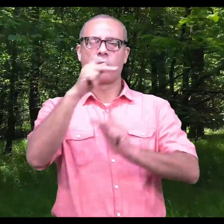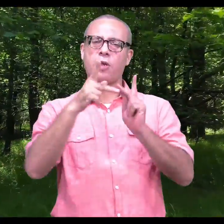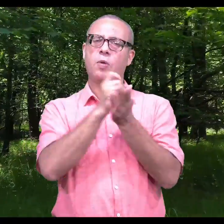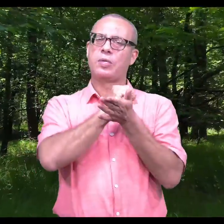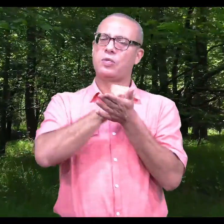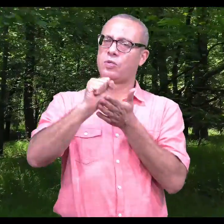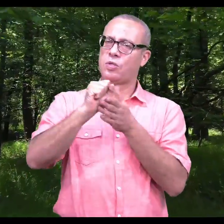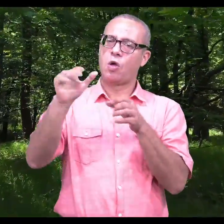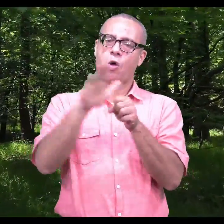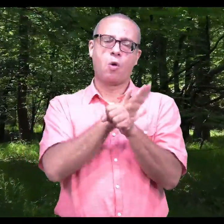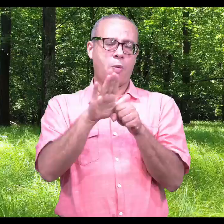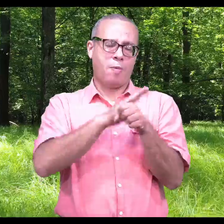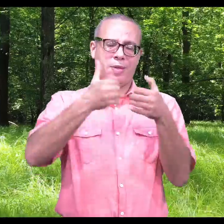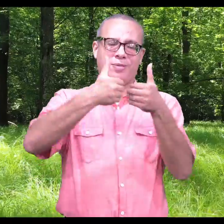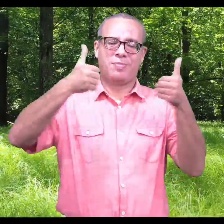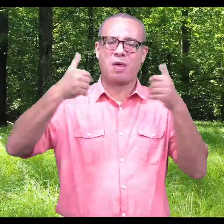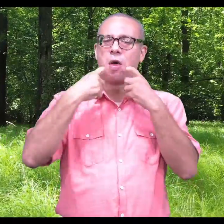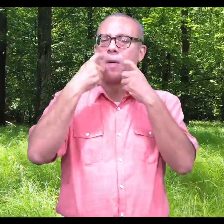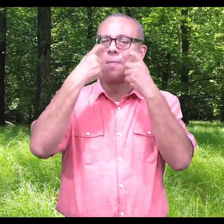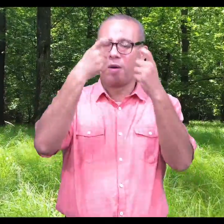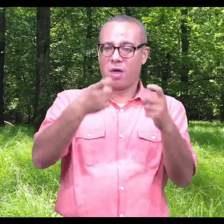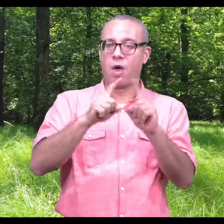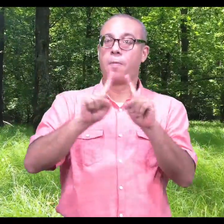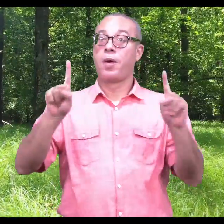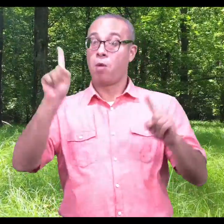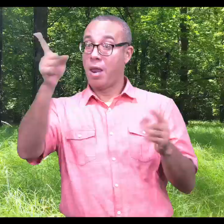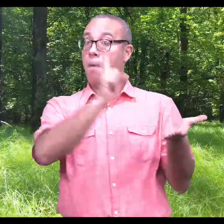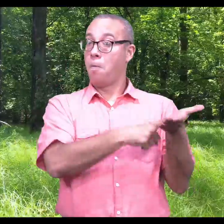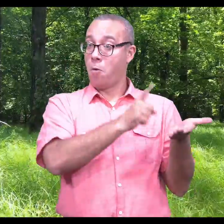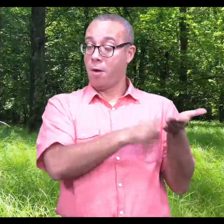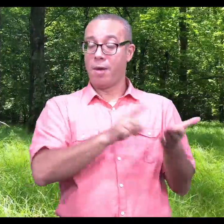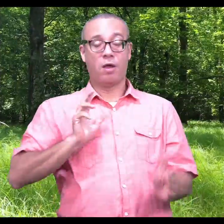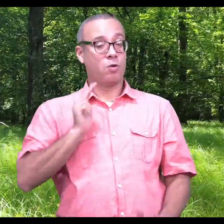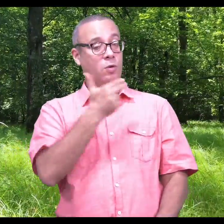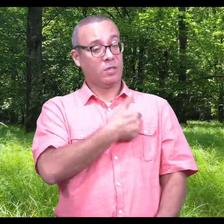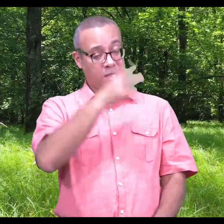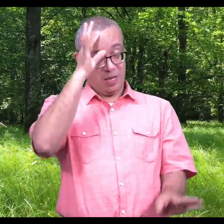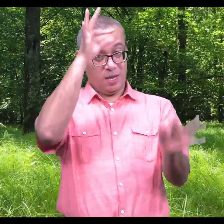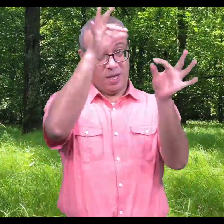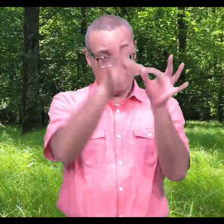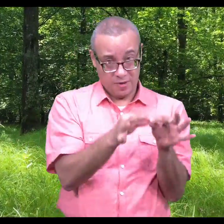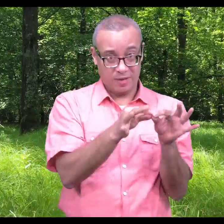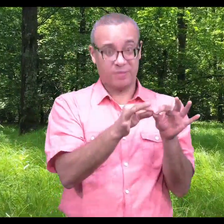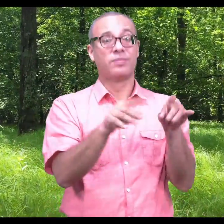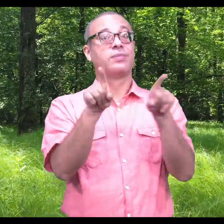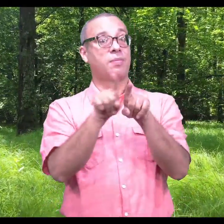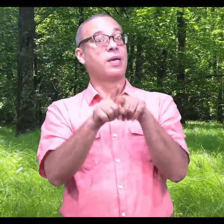santo, completamente apartado del pecado, pero Él prueba nuestra fe, incluso en medio de la tentación.